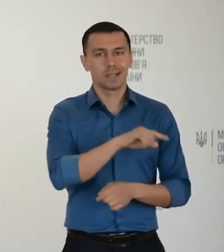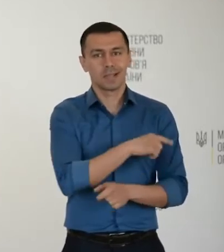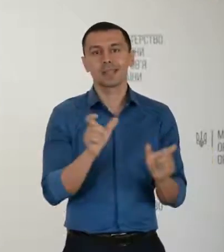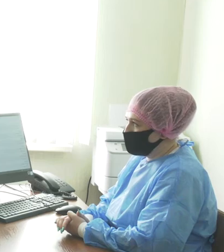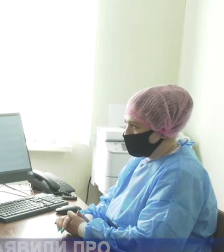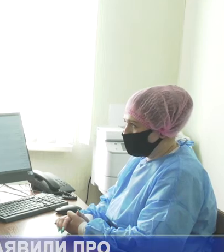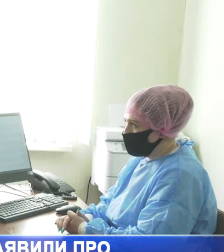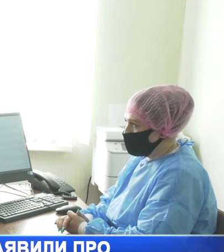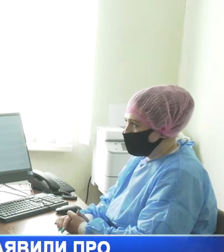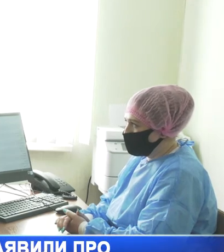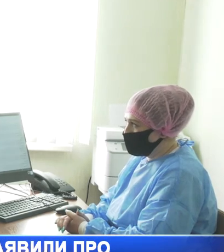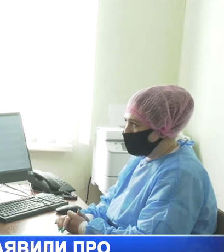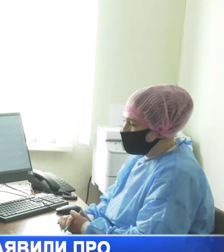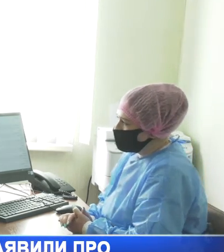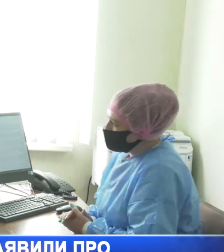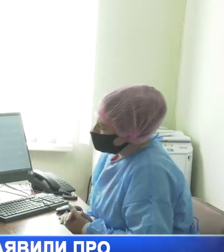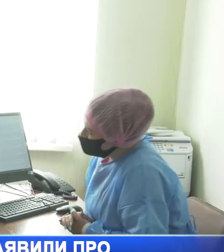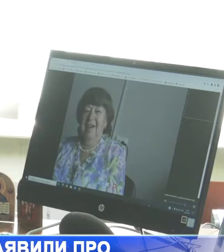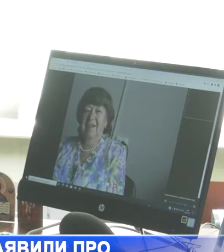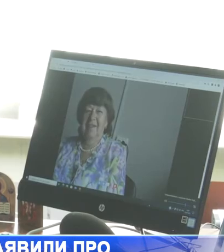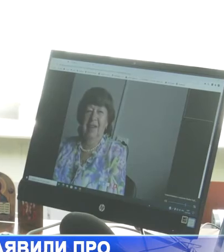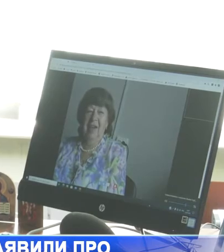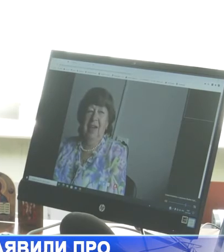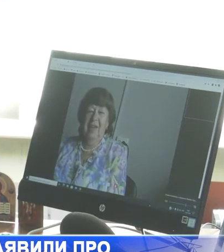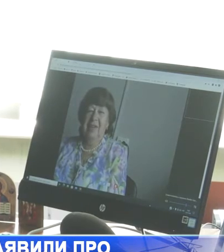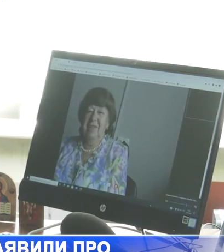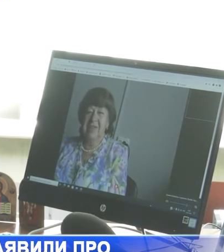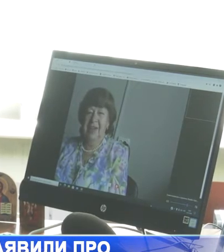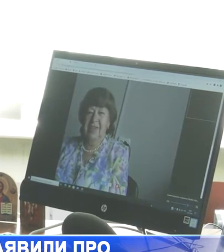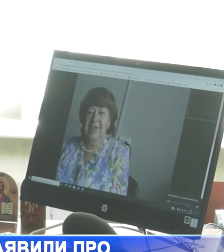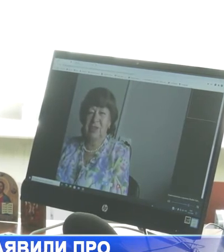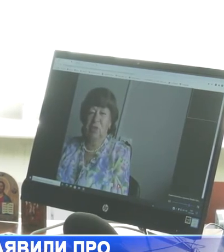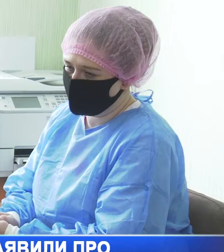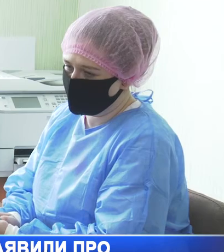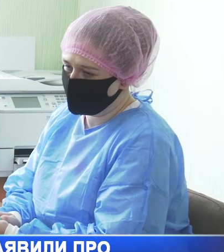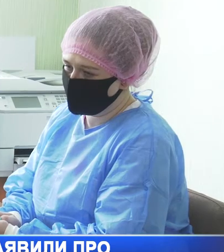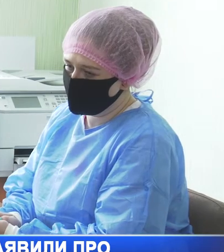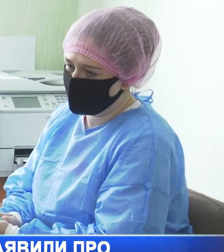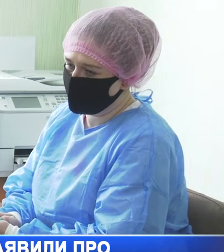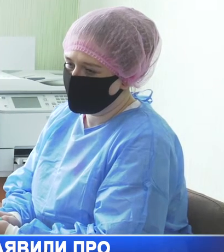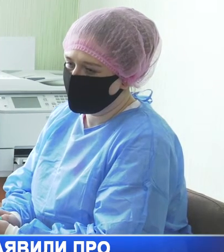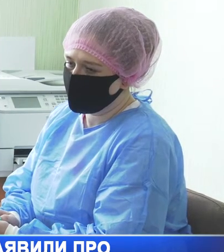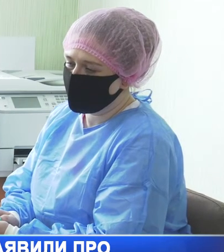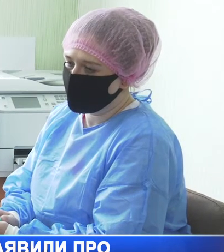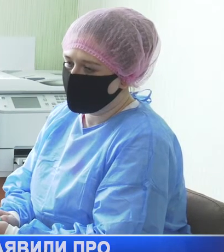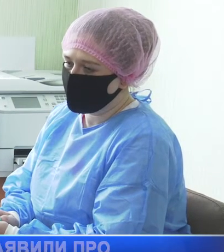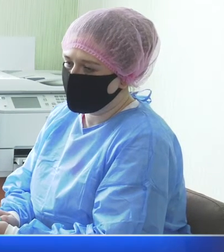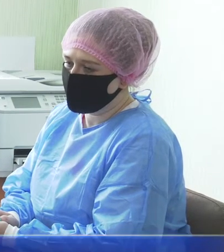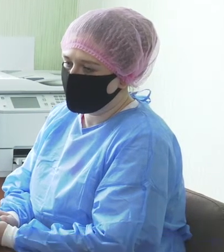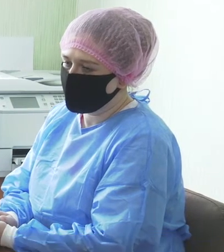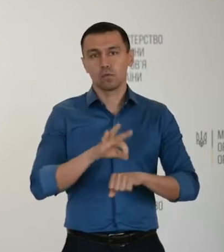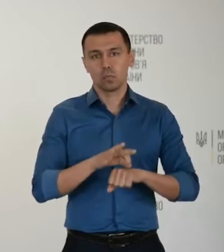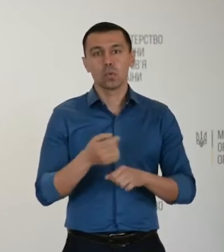карантинних обмежень. Про зниження захворюваності на коронавірус, за словами Максима Степанова, свідчить статистика. Вона